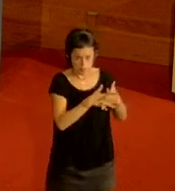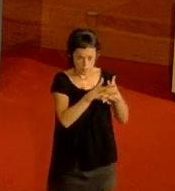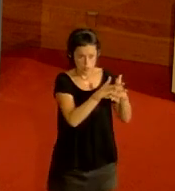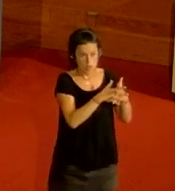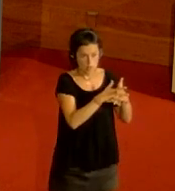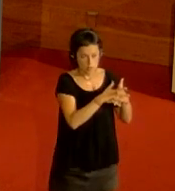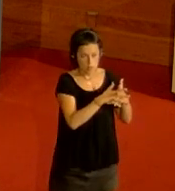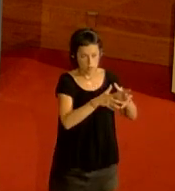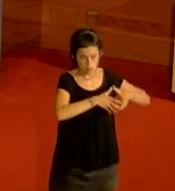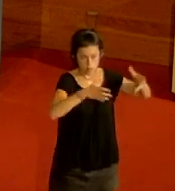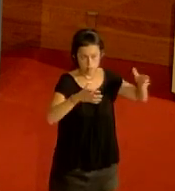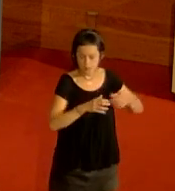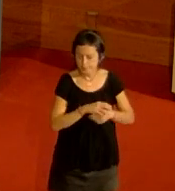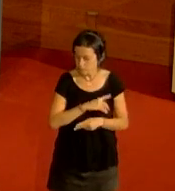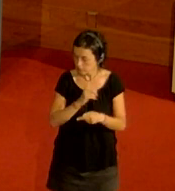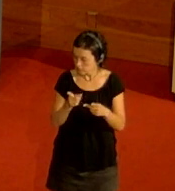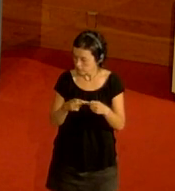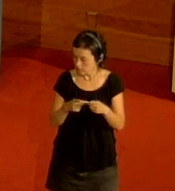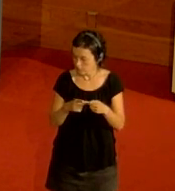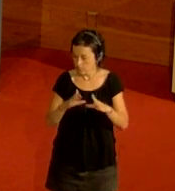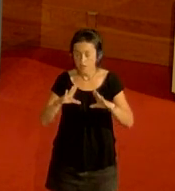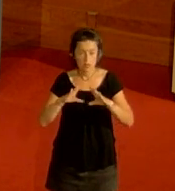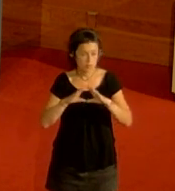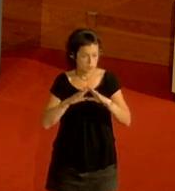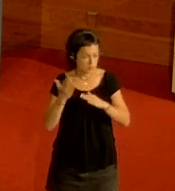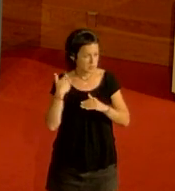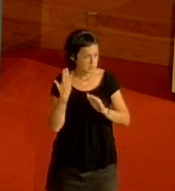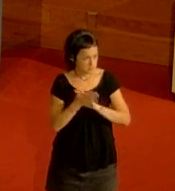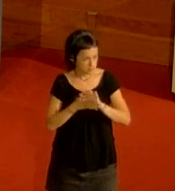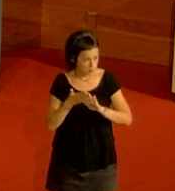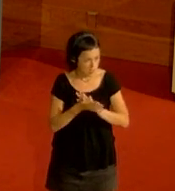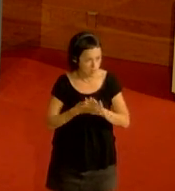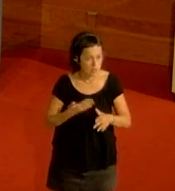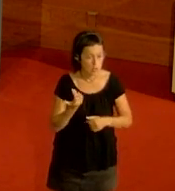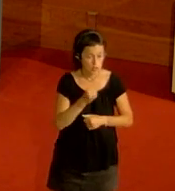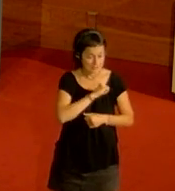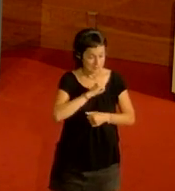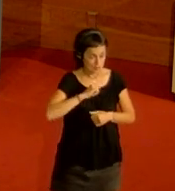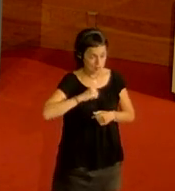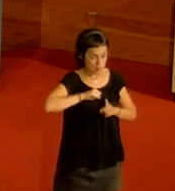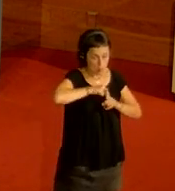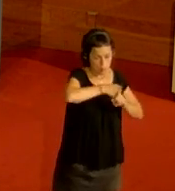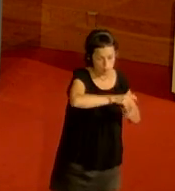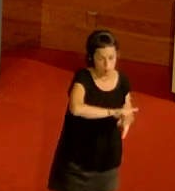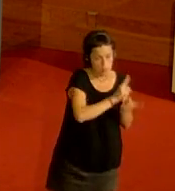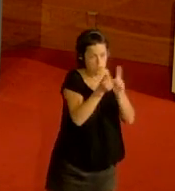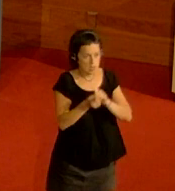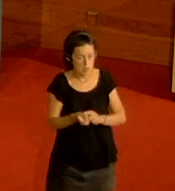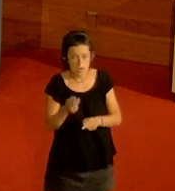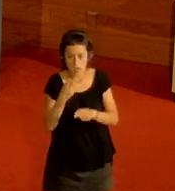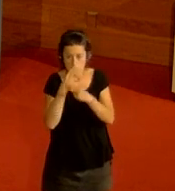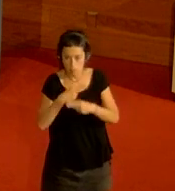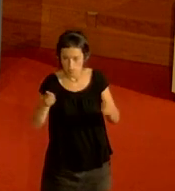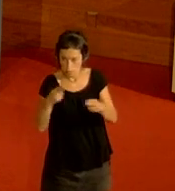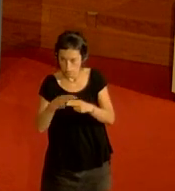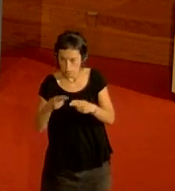segundo lugar El feminismo del que ya hemos hablado la sororidad y la conversión de lo íntimo presivo en algo público y político y por último con la que